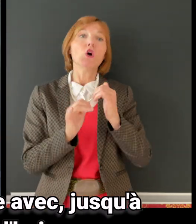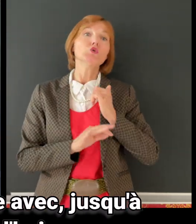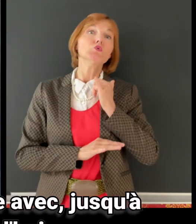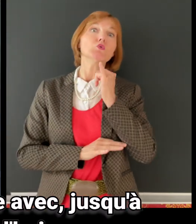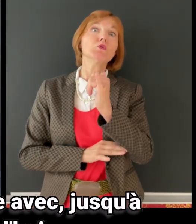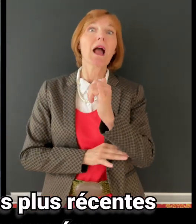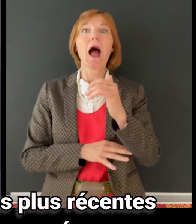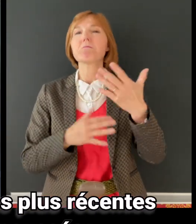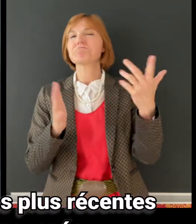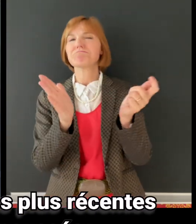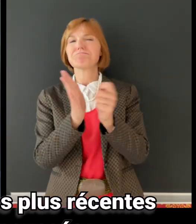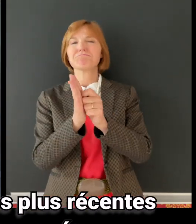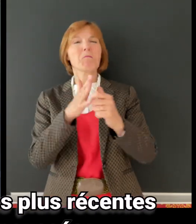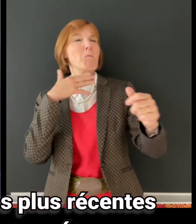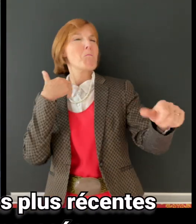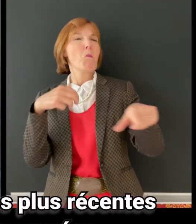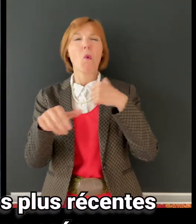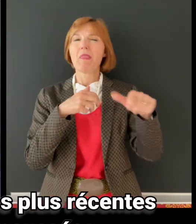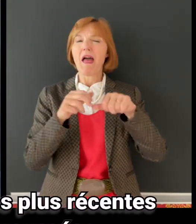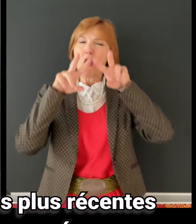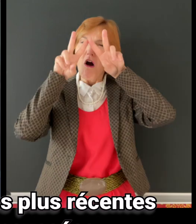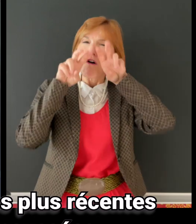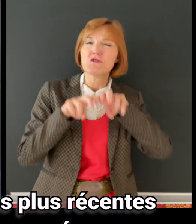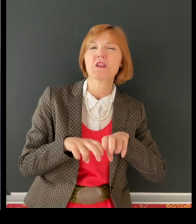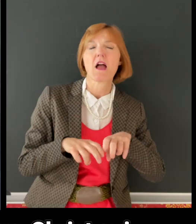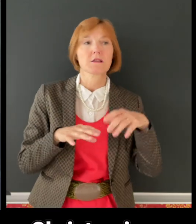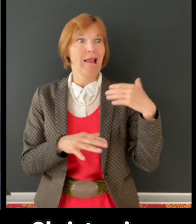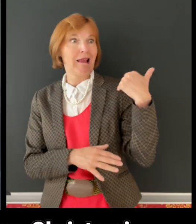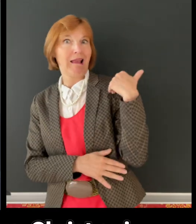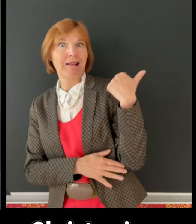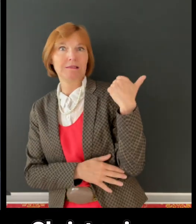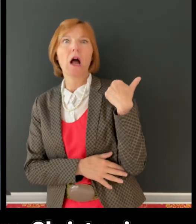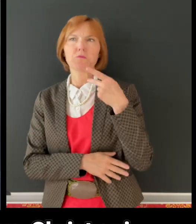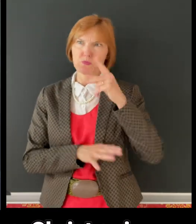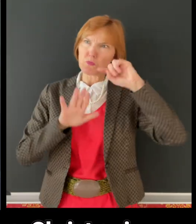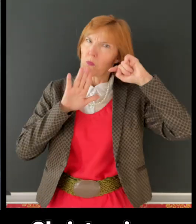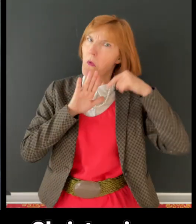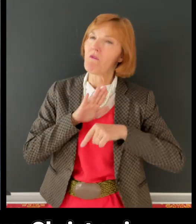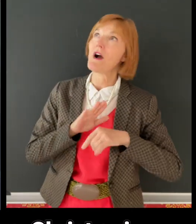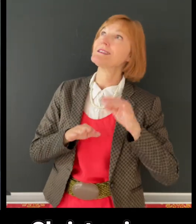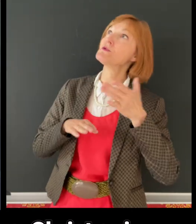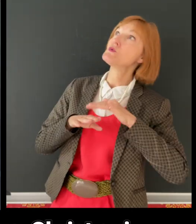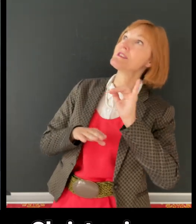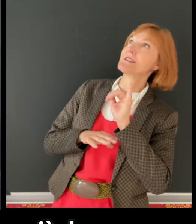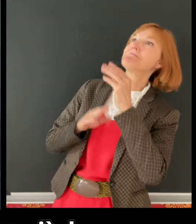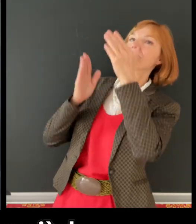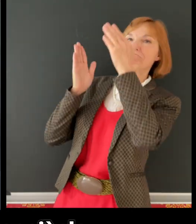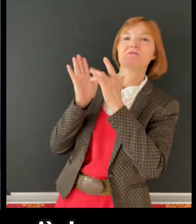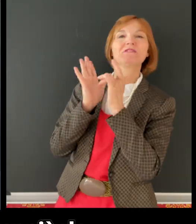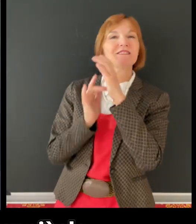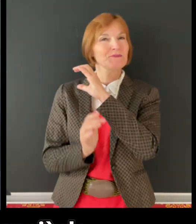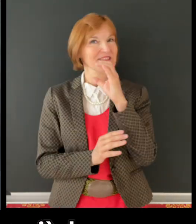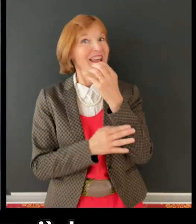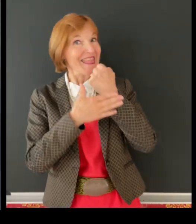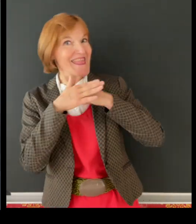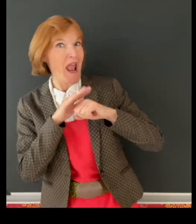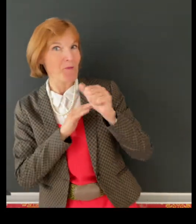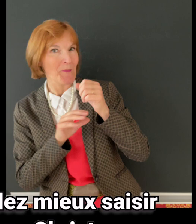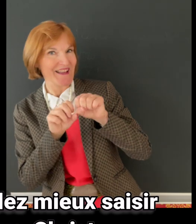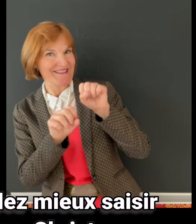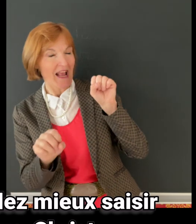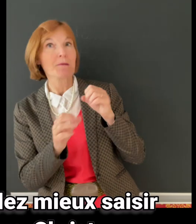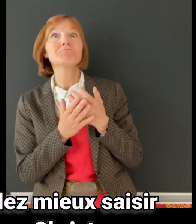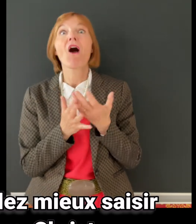jusqu'à aujourd'hui, les recherches les plus récentes et les plus poussées sur ce Juif Jésus-Christ qui est né au 1er siècle.